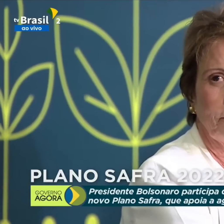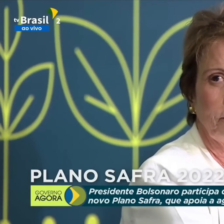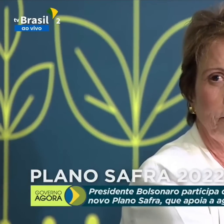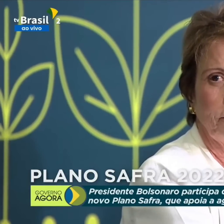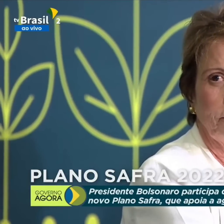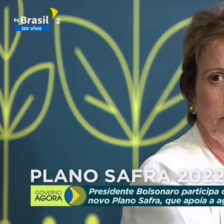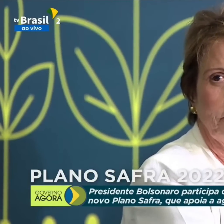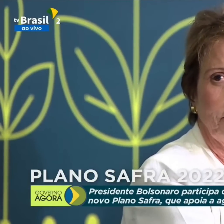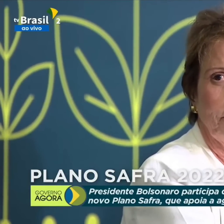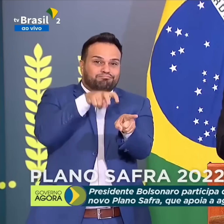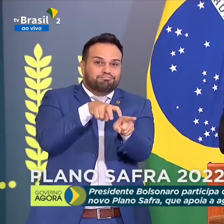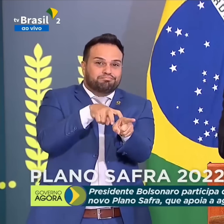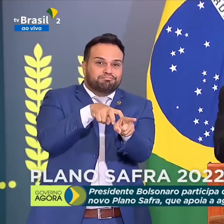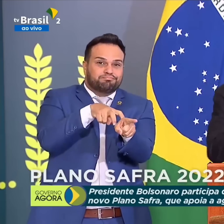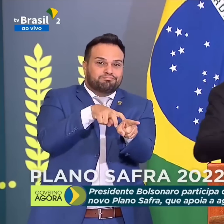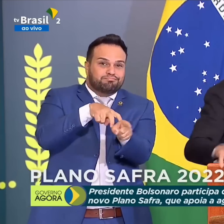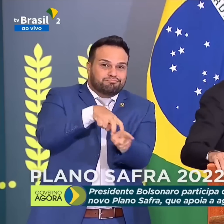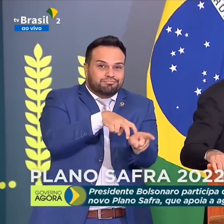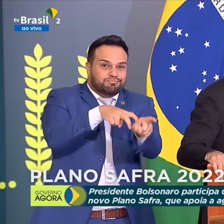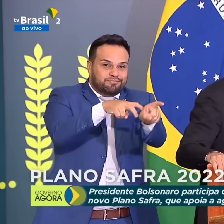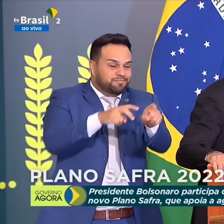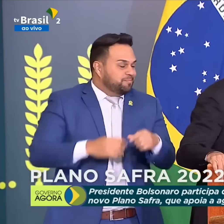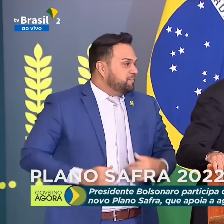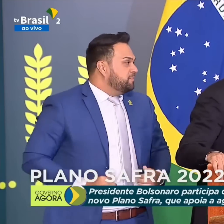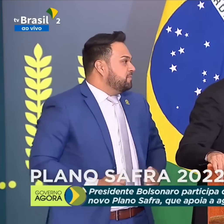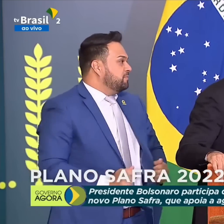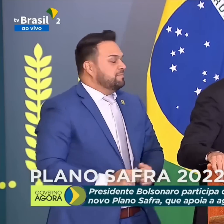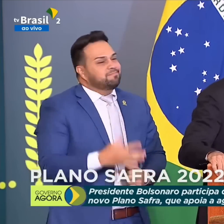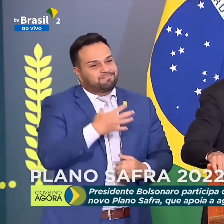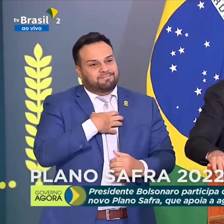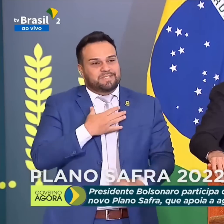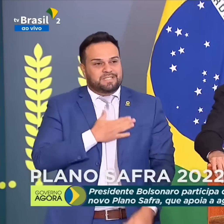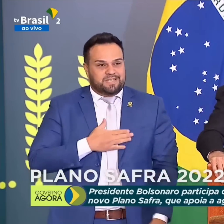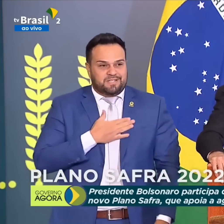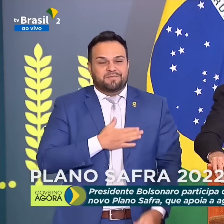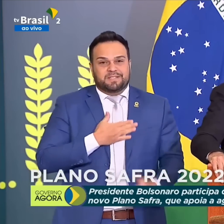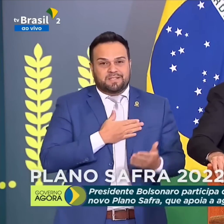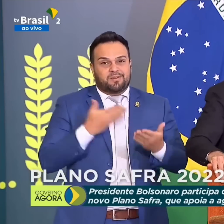de várias homenagens. Tereza, uma satisfação tê-la conhecida,